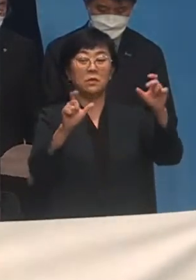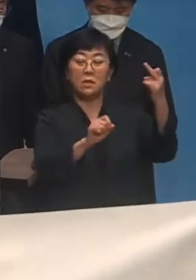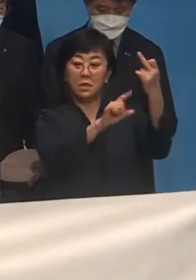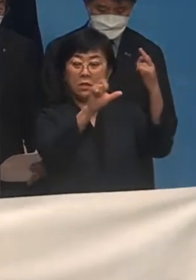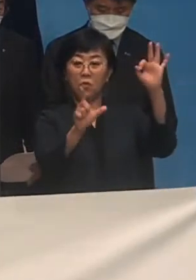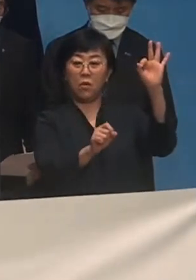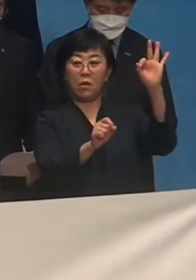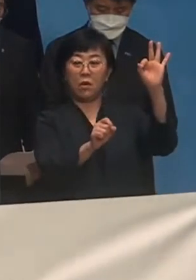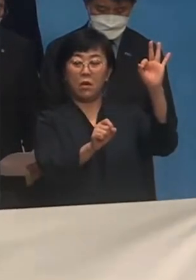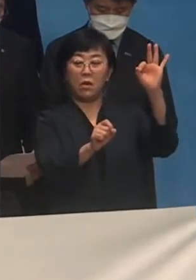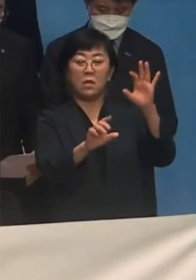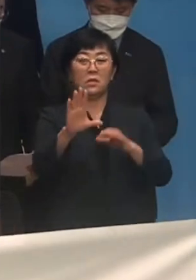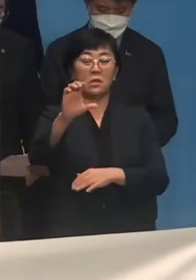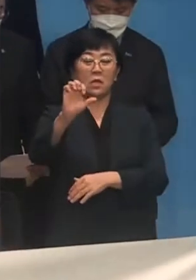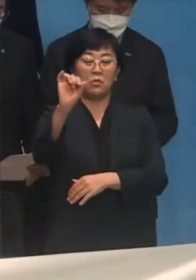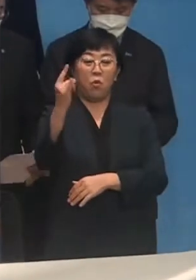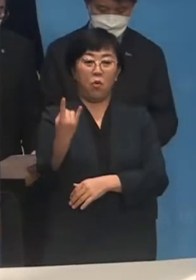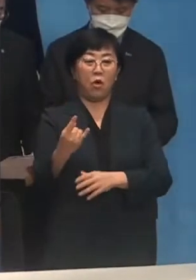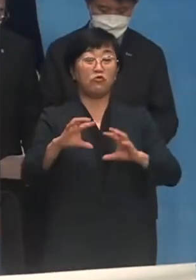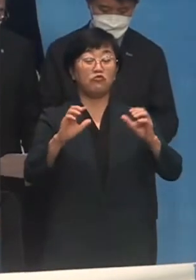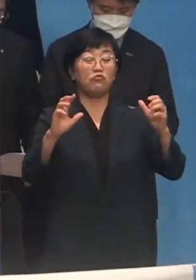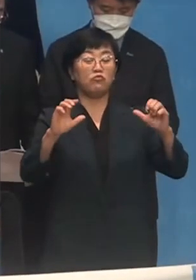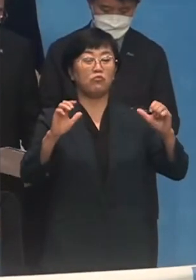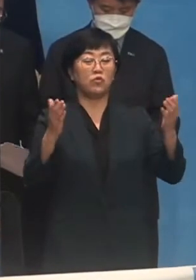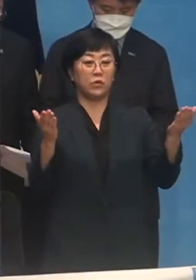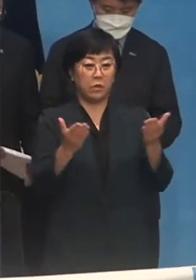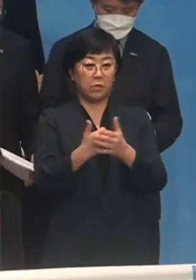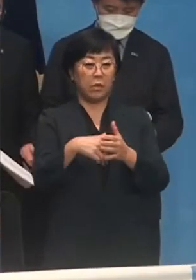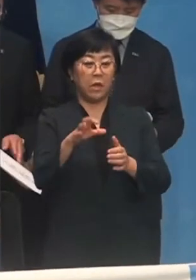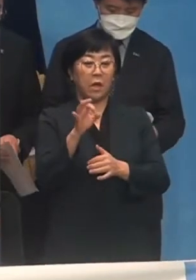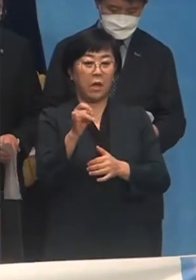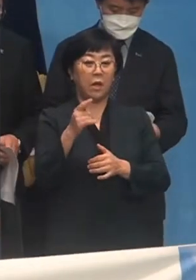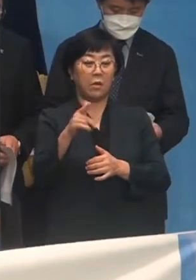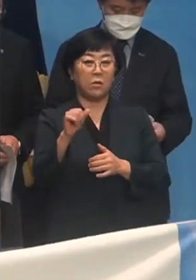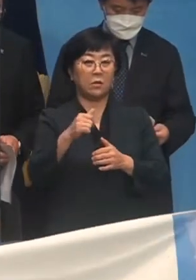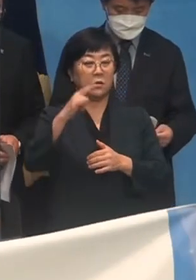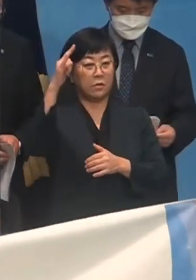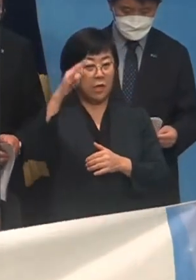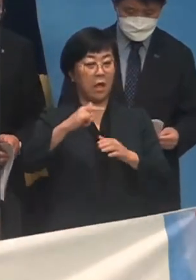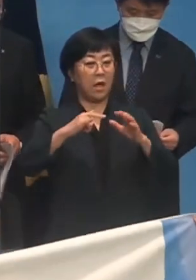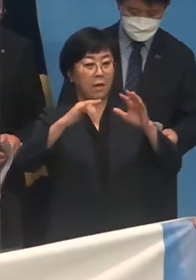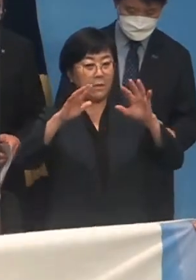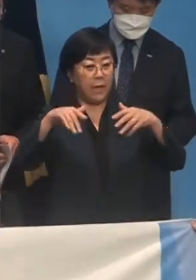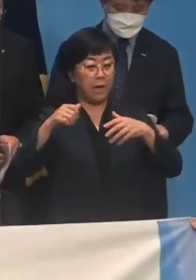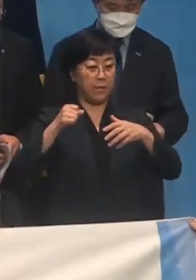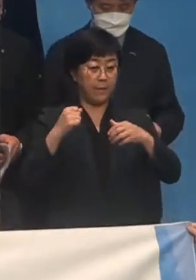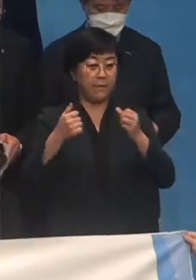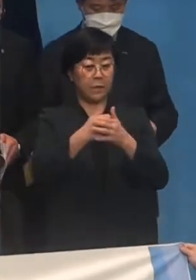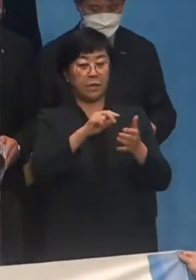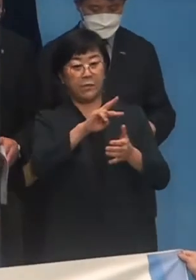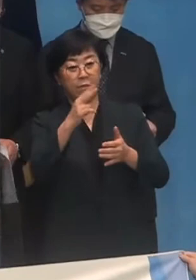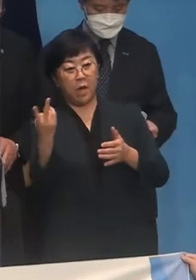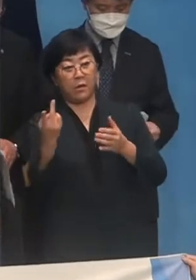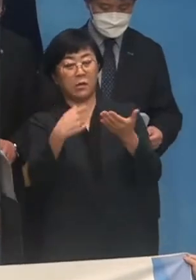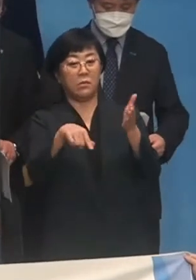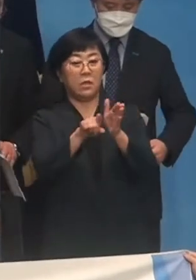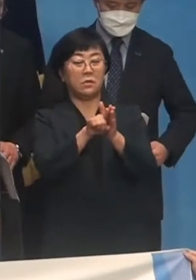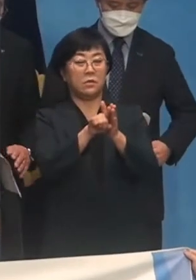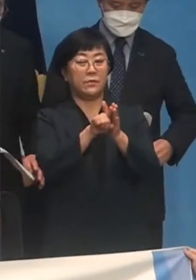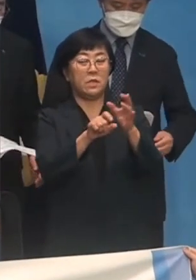10월 제45회 국무회의에서 에너지 전환 로드맵을 의결하고 같은 해